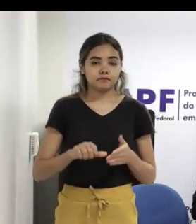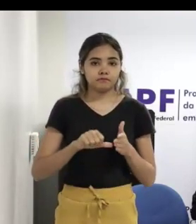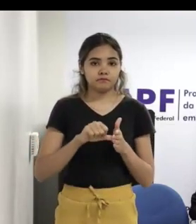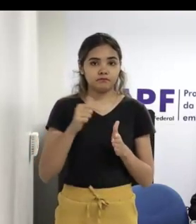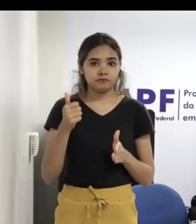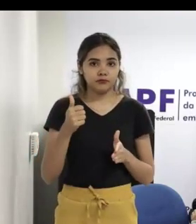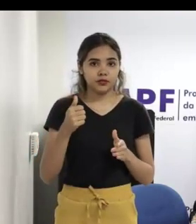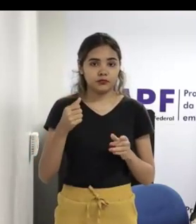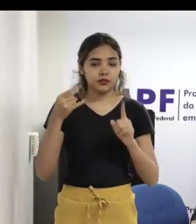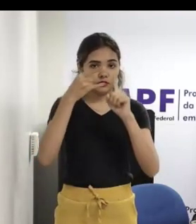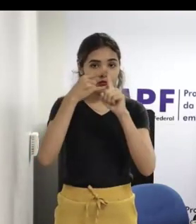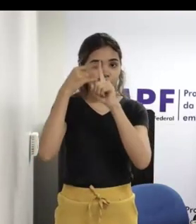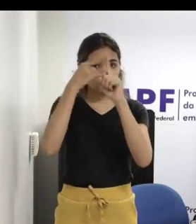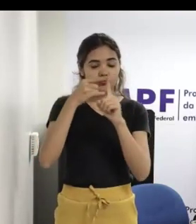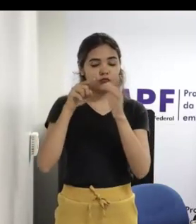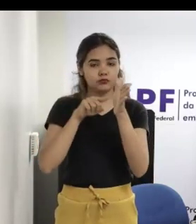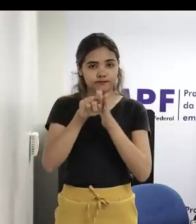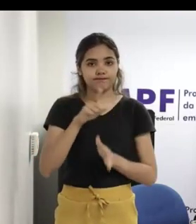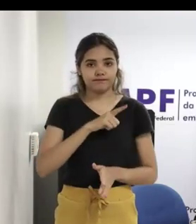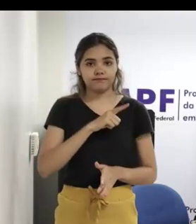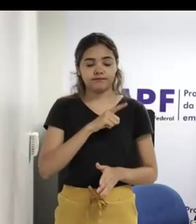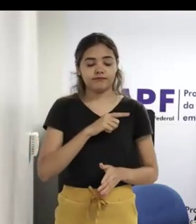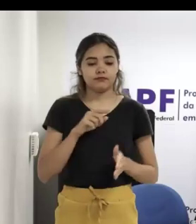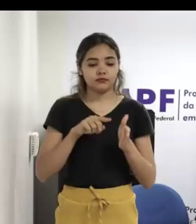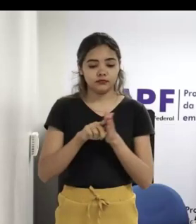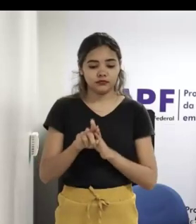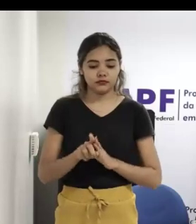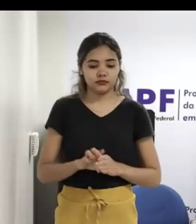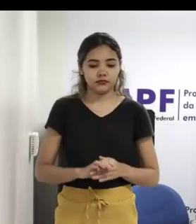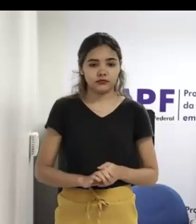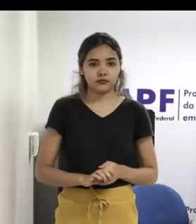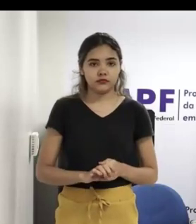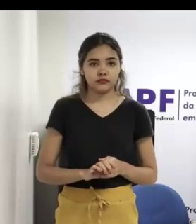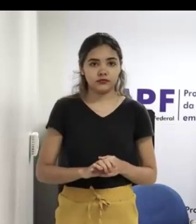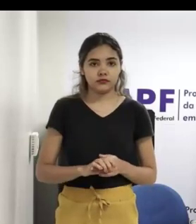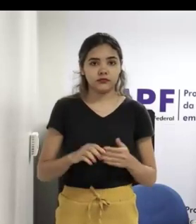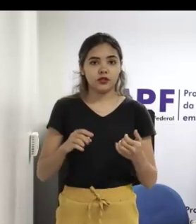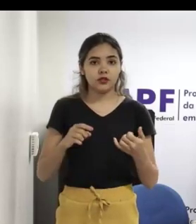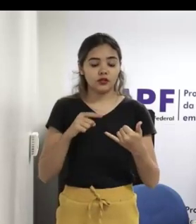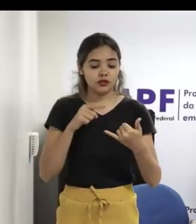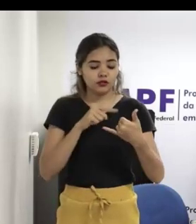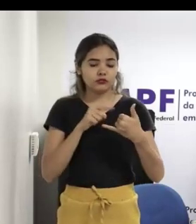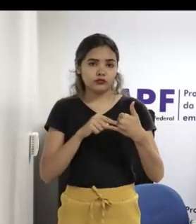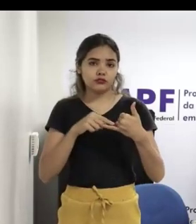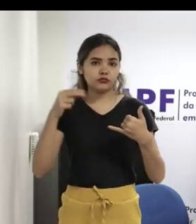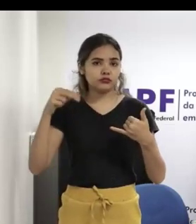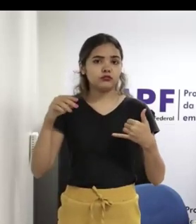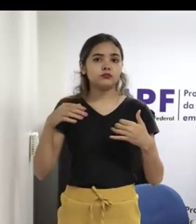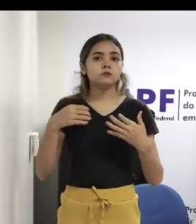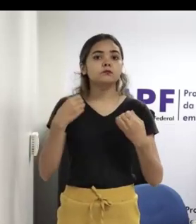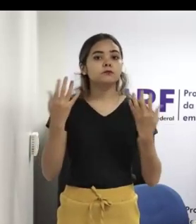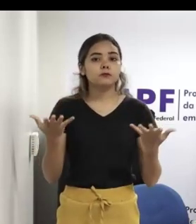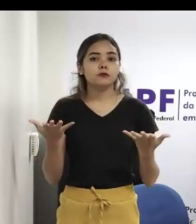virtual que aí depois podem responder também quais os canais de denúncia para esse tipo de crime E aí eu vou passar